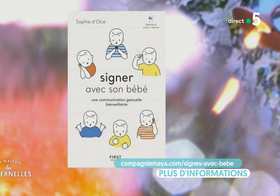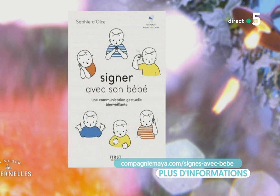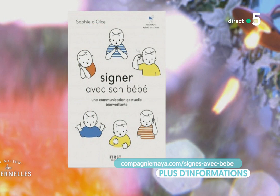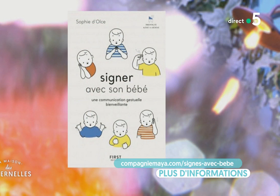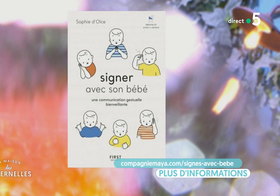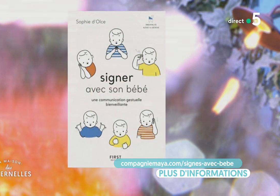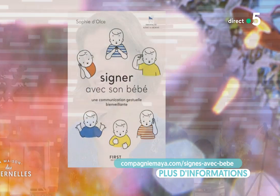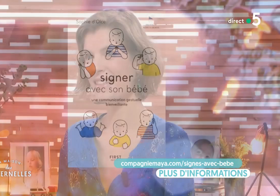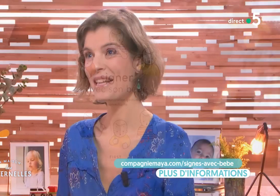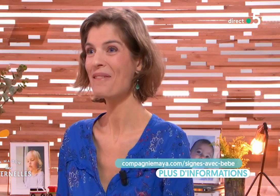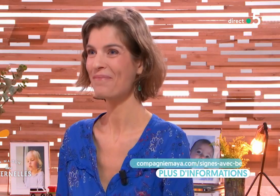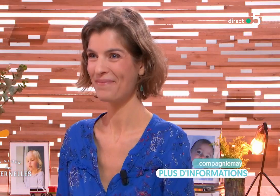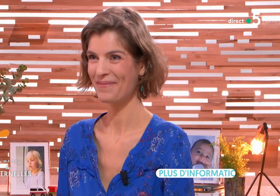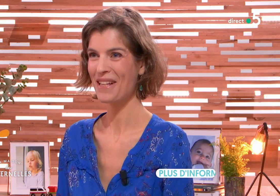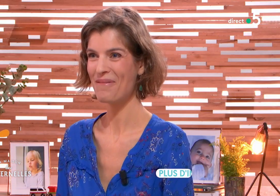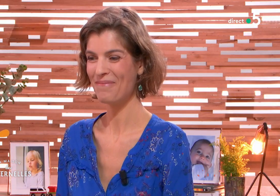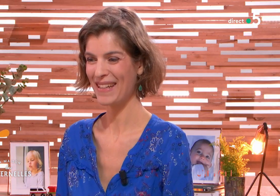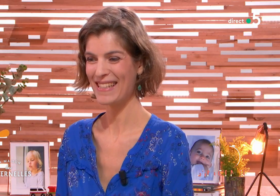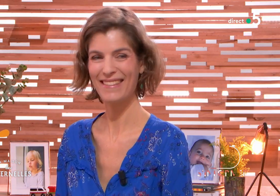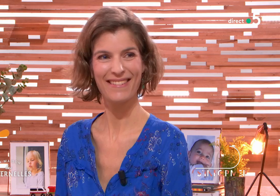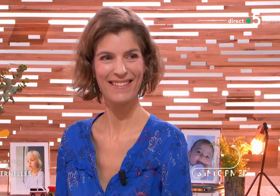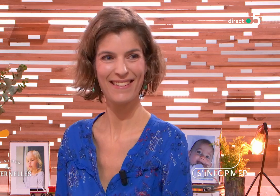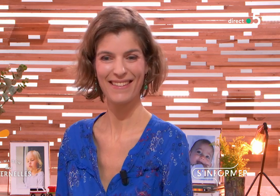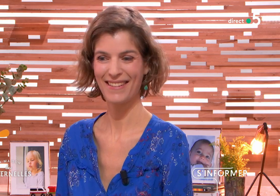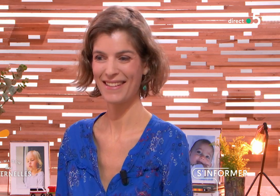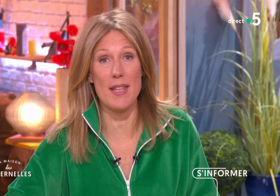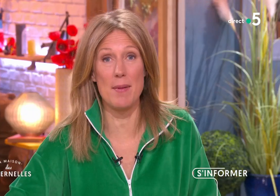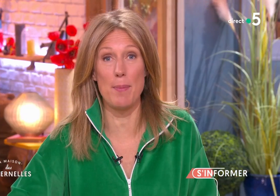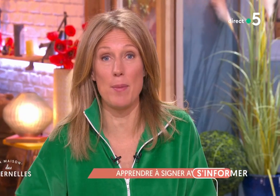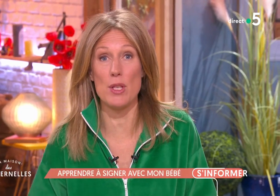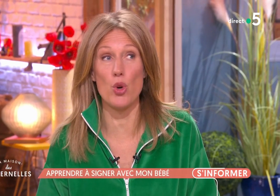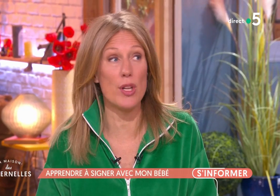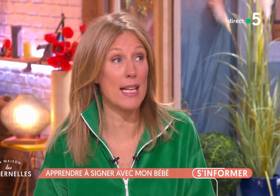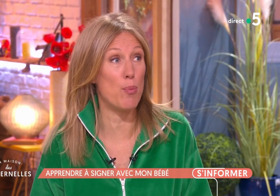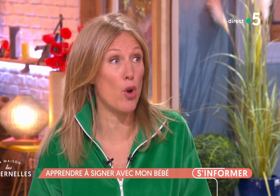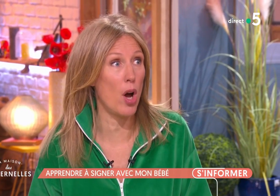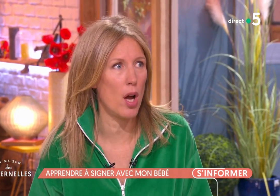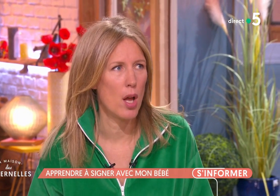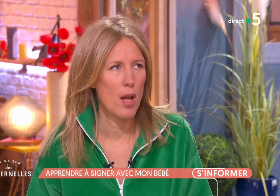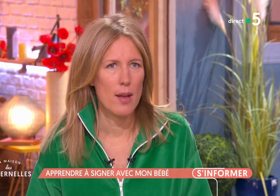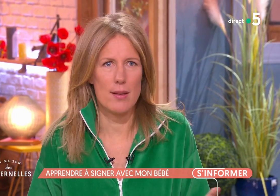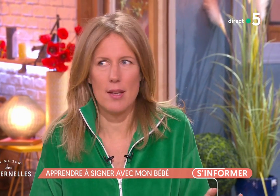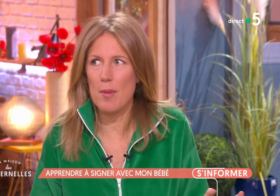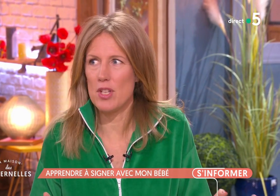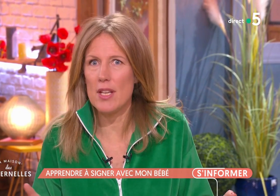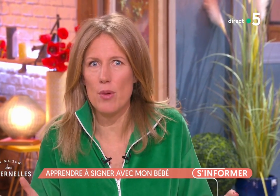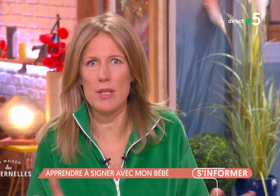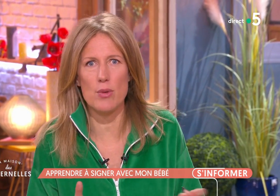First. Merci, Sophie Dolls. Merci, Sophie Dolls. Ça, c'est assez quand même formidable. Ça permet aussi de reconnaître les pleurs. C'est quand même génial aussi de